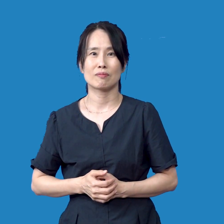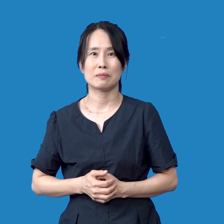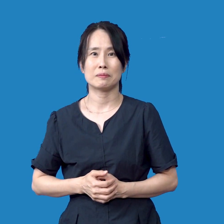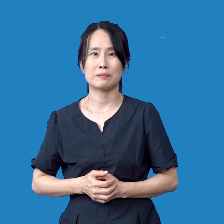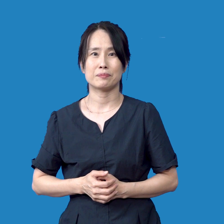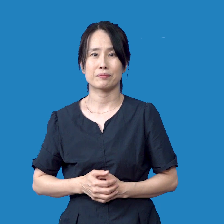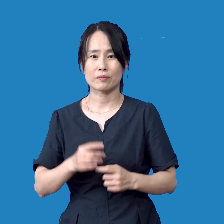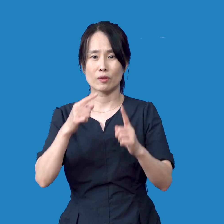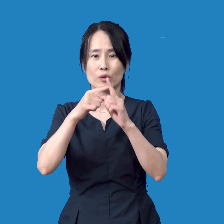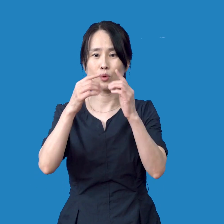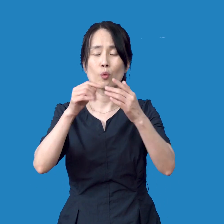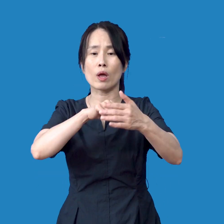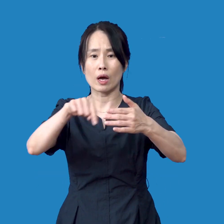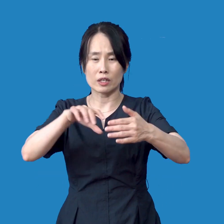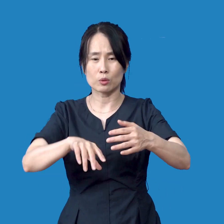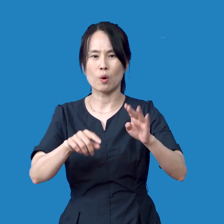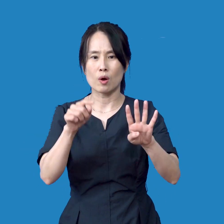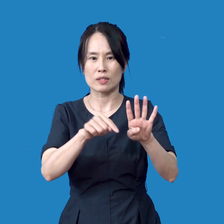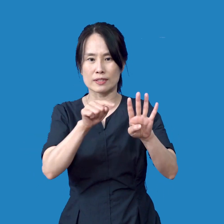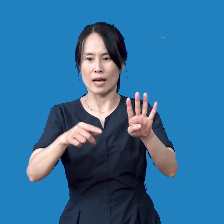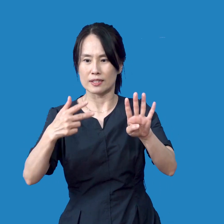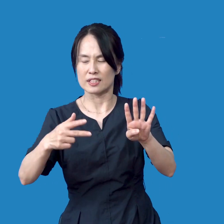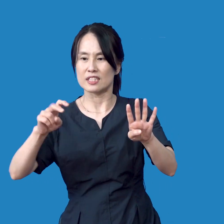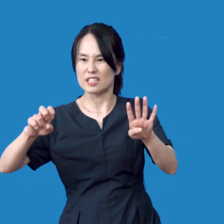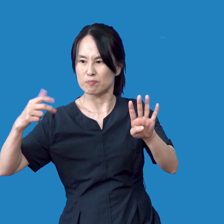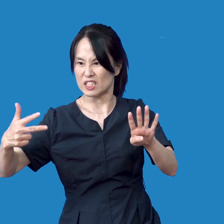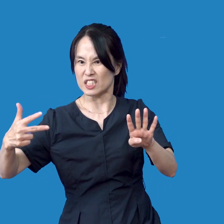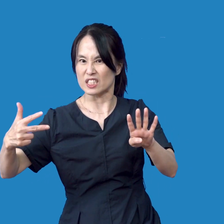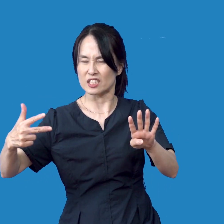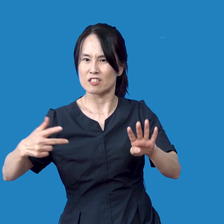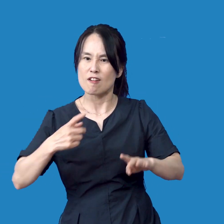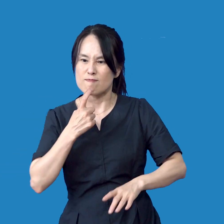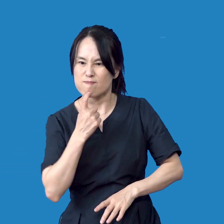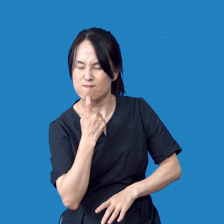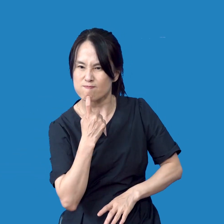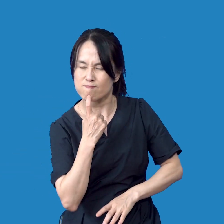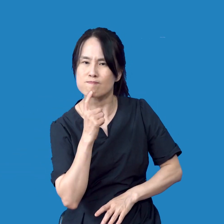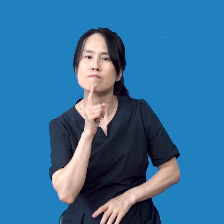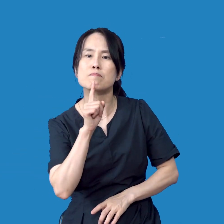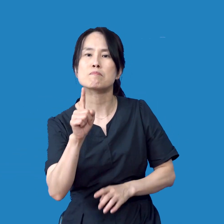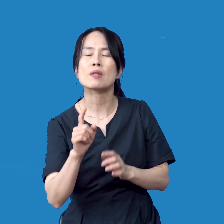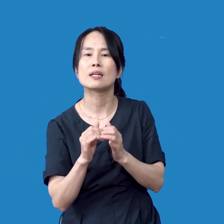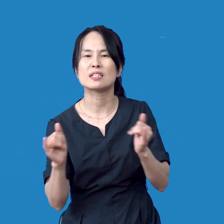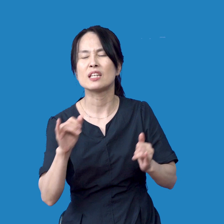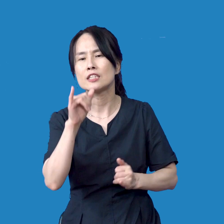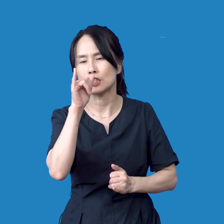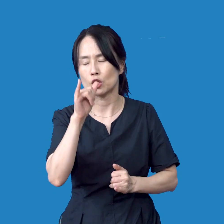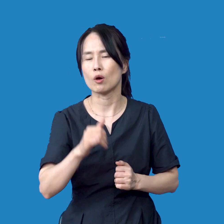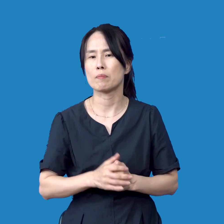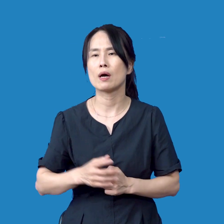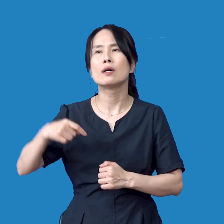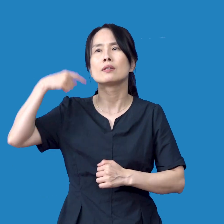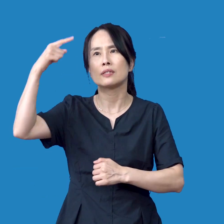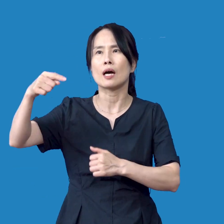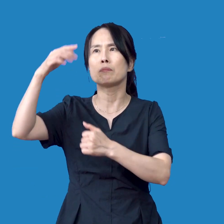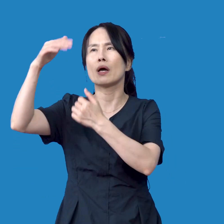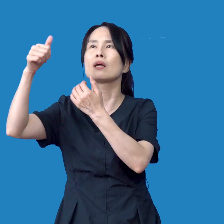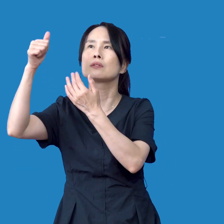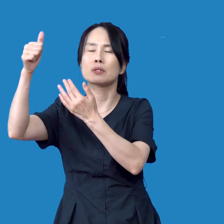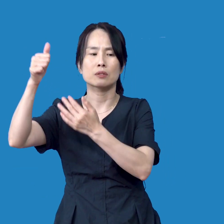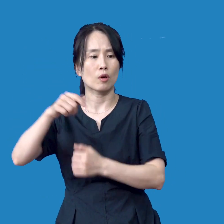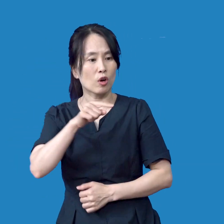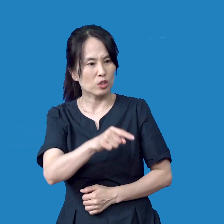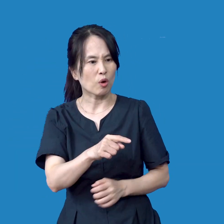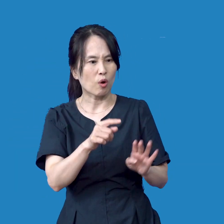교회 안에도 47 27이라고 하는 사람이 있을 수 있습니다. 다음에 우리가 하나님 심판대 앞에 갔을 때 하나님께서 너